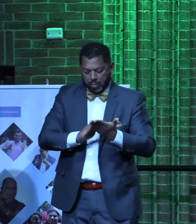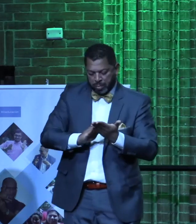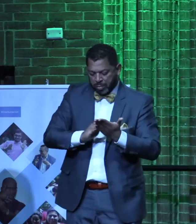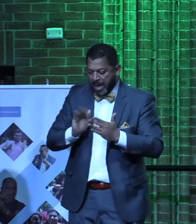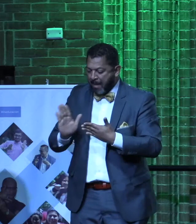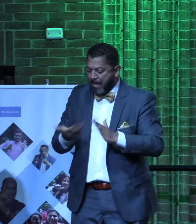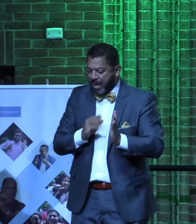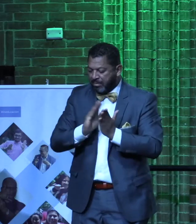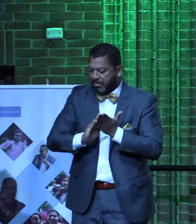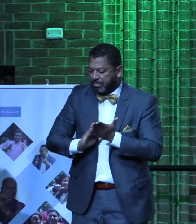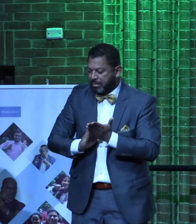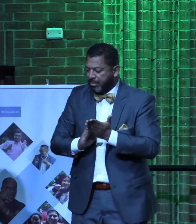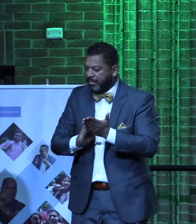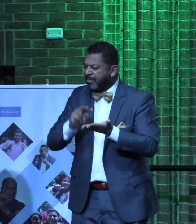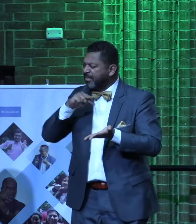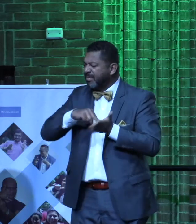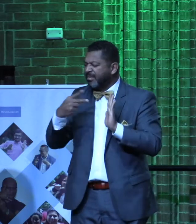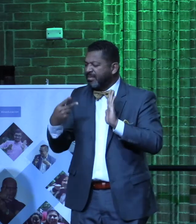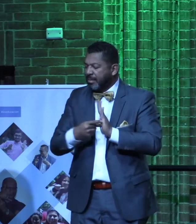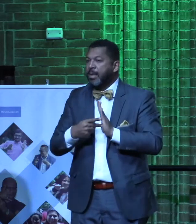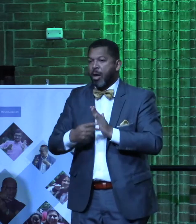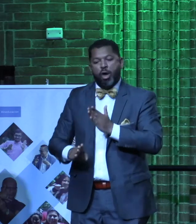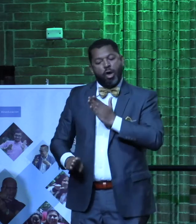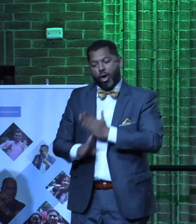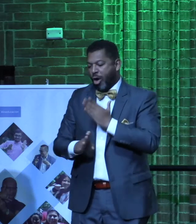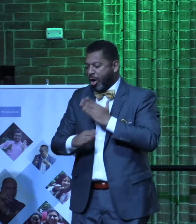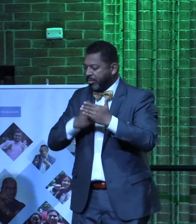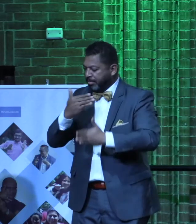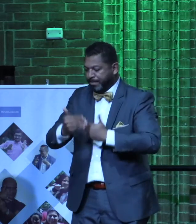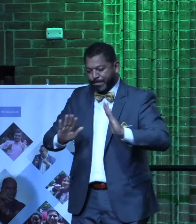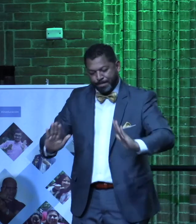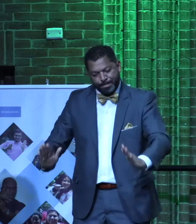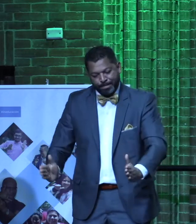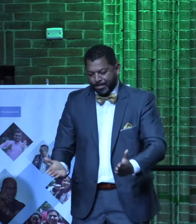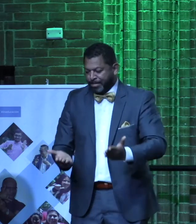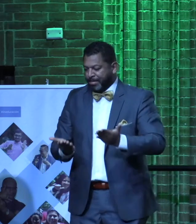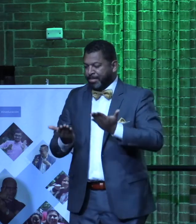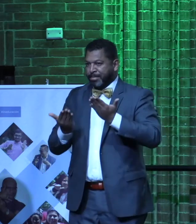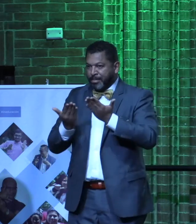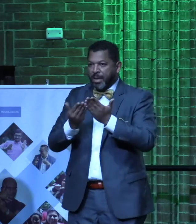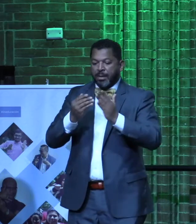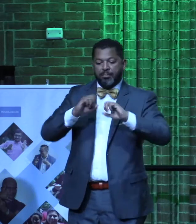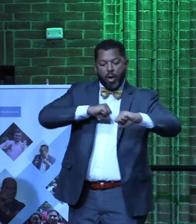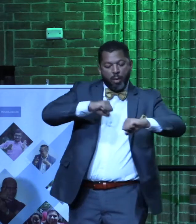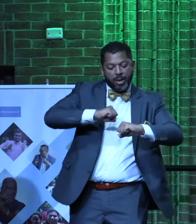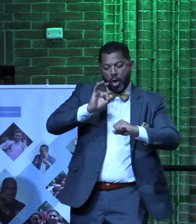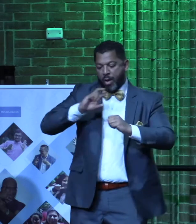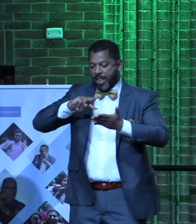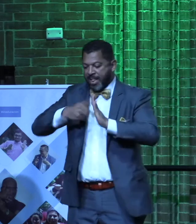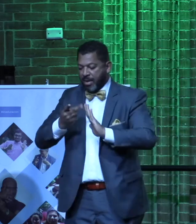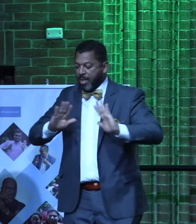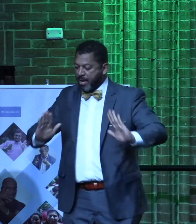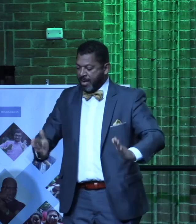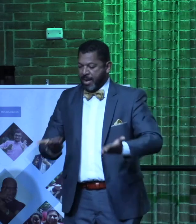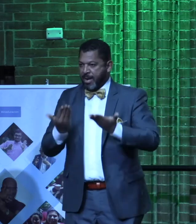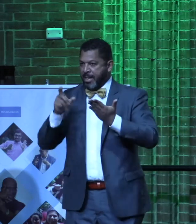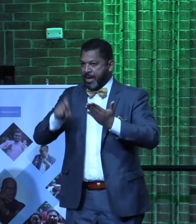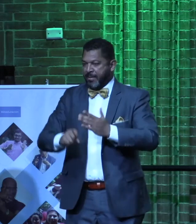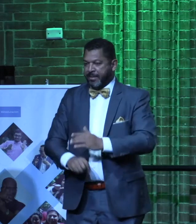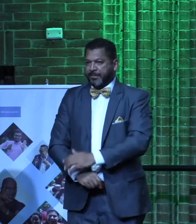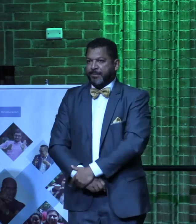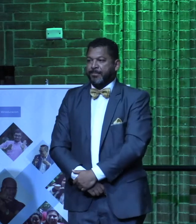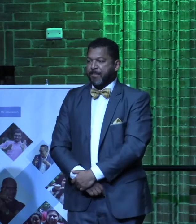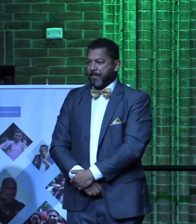de mejoramiento. Esto que nos marca la ruta para continuar mejorando en términos operativos o en términos técnicos. Siguiente y la